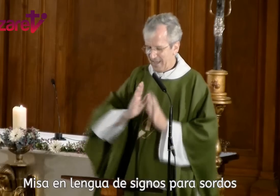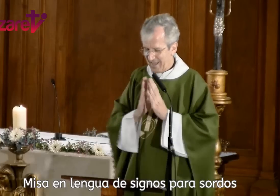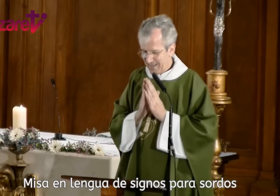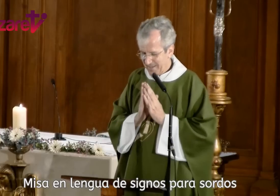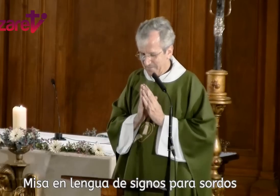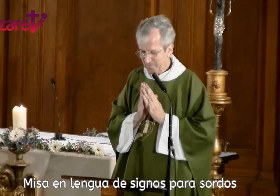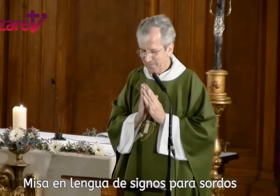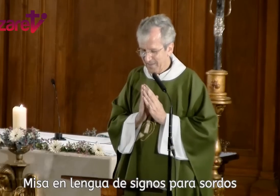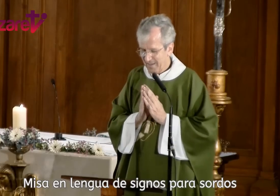piedad.